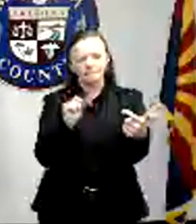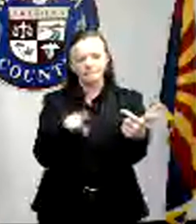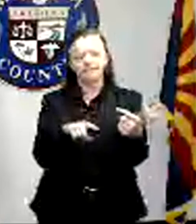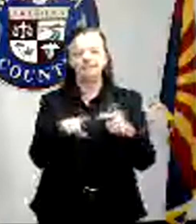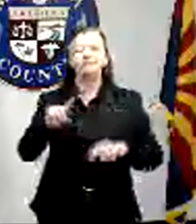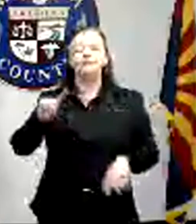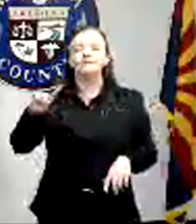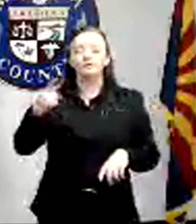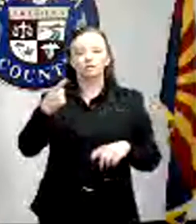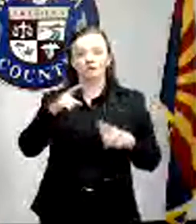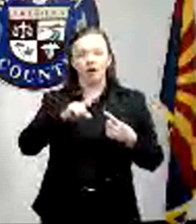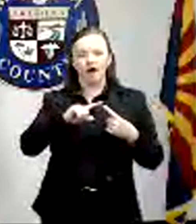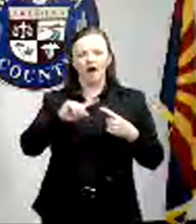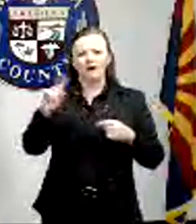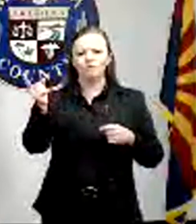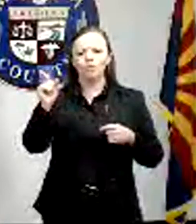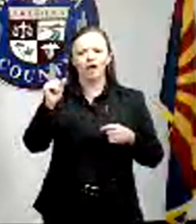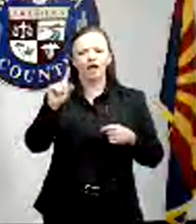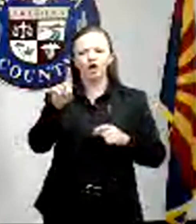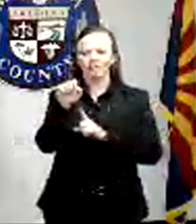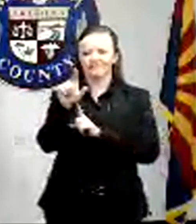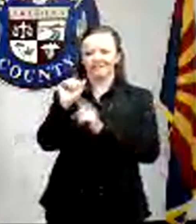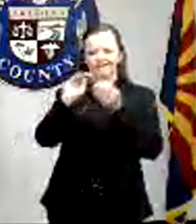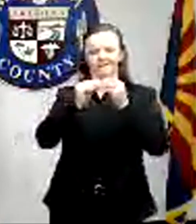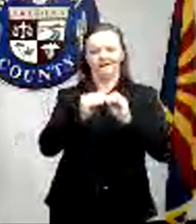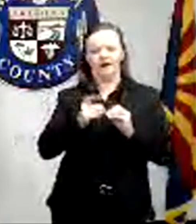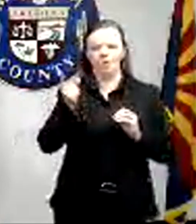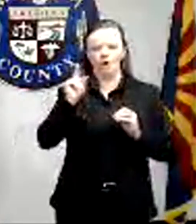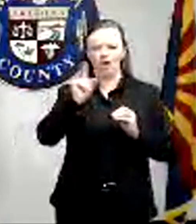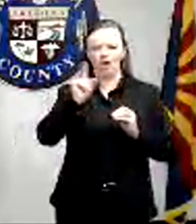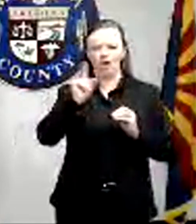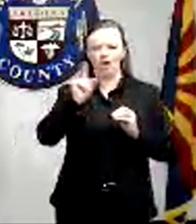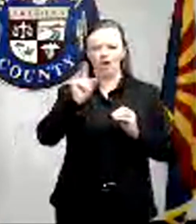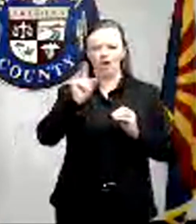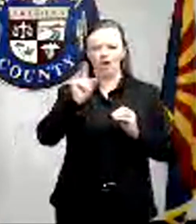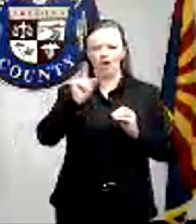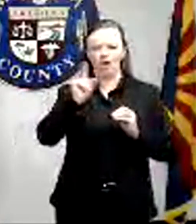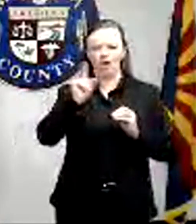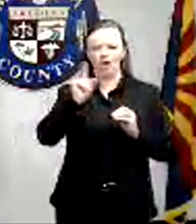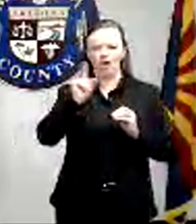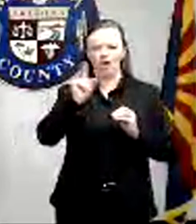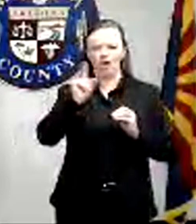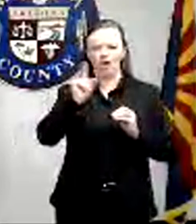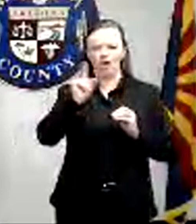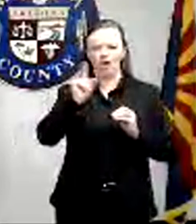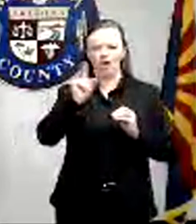Yeah, first off, where will all this data be stored and is it,